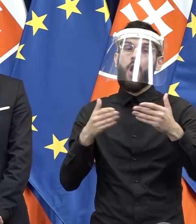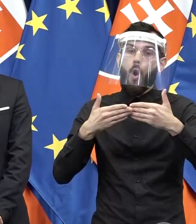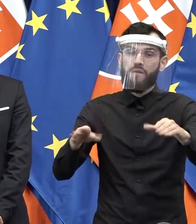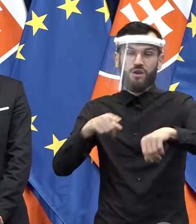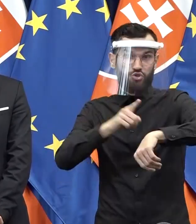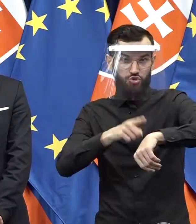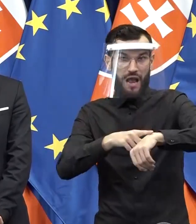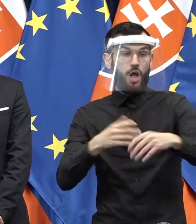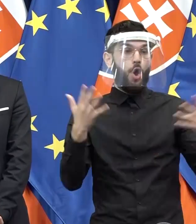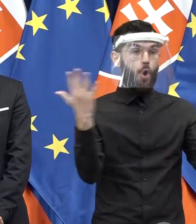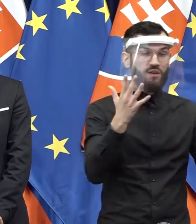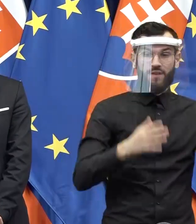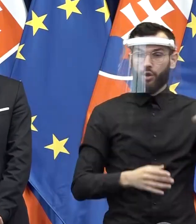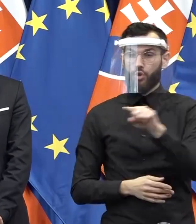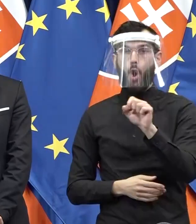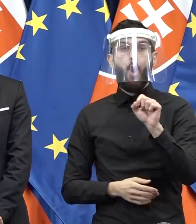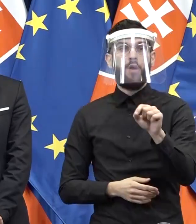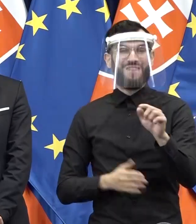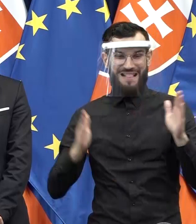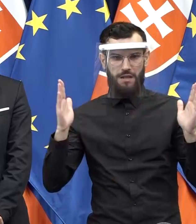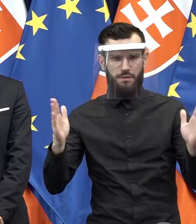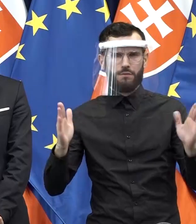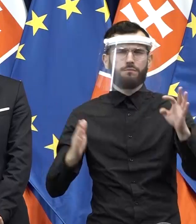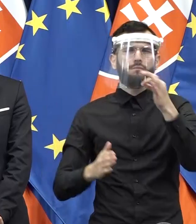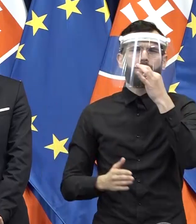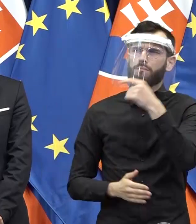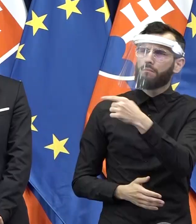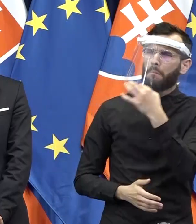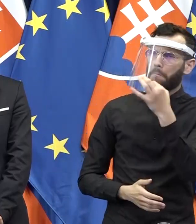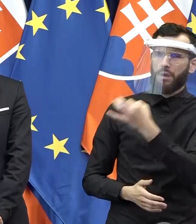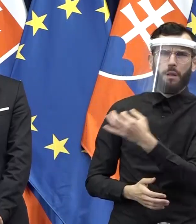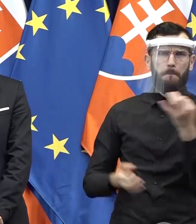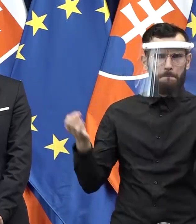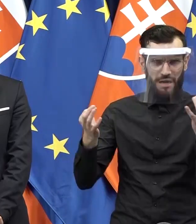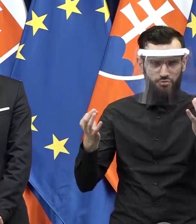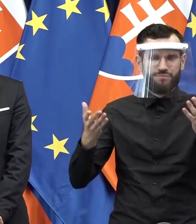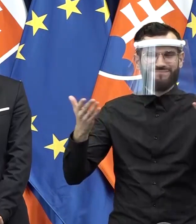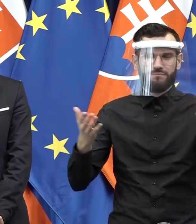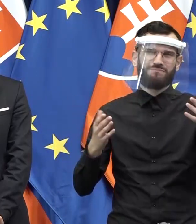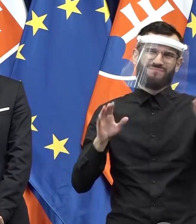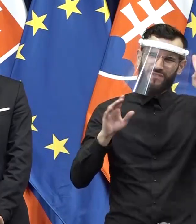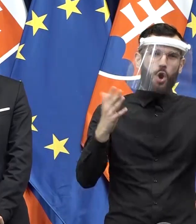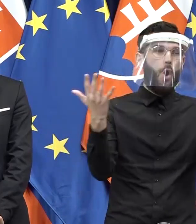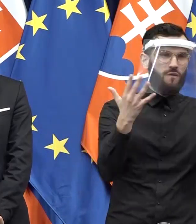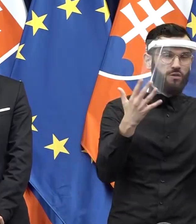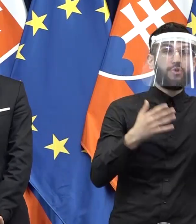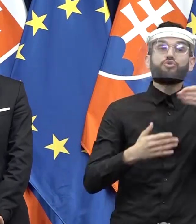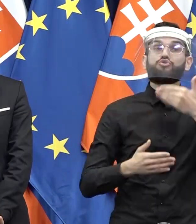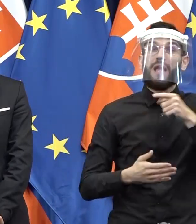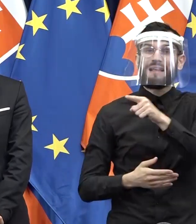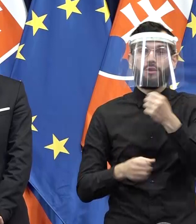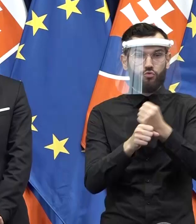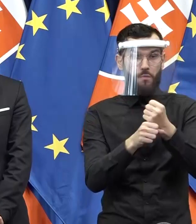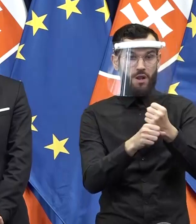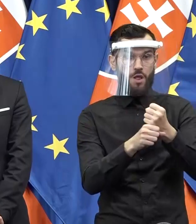dôchodcov v čase od 9.00 do 12.00. Keď sa pýtate, prečo tento čas, jednoducho v čase niekde okolo 8.00 hodiny, Česká republika najprv dala od